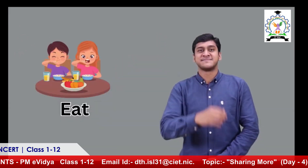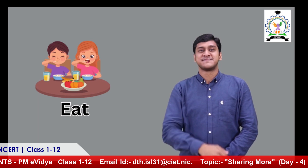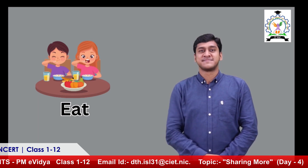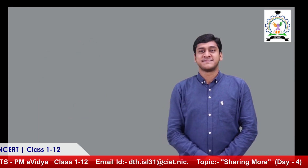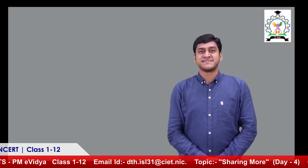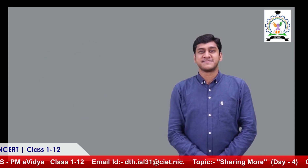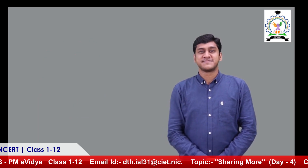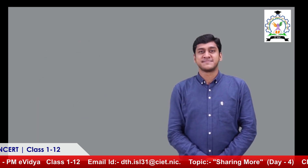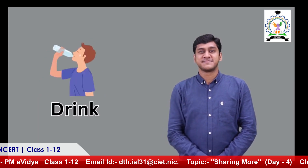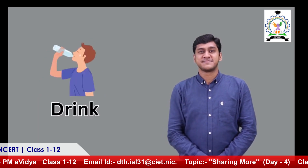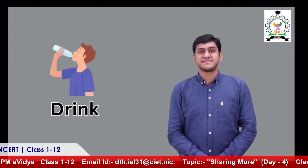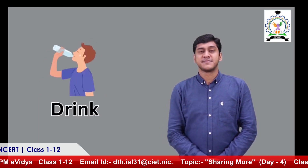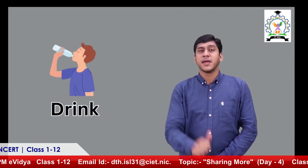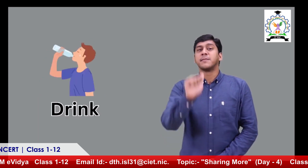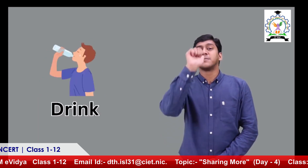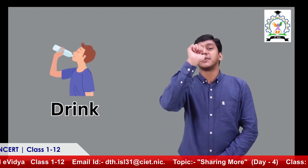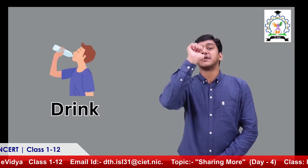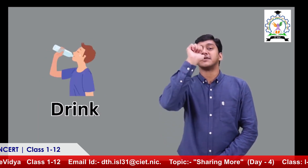खाना खाना,